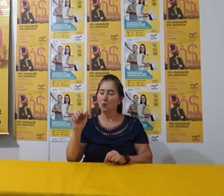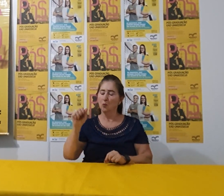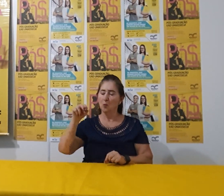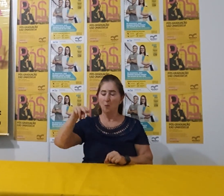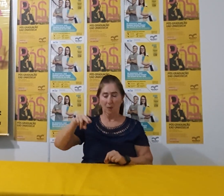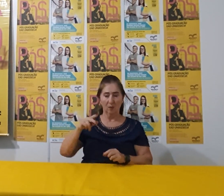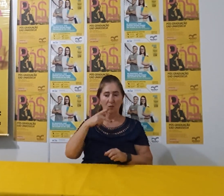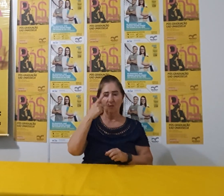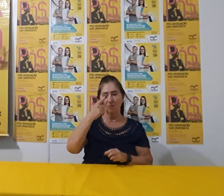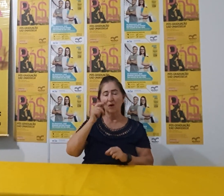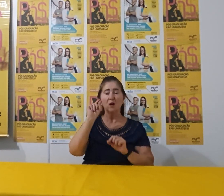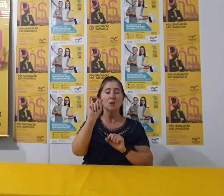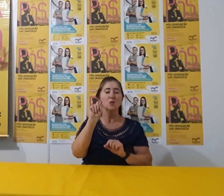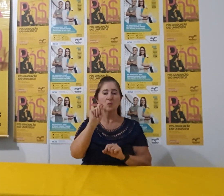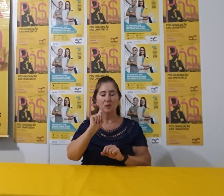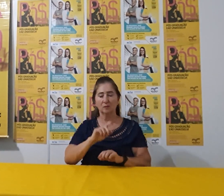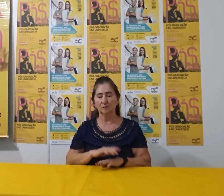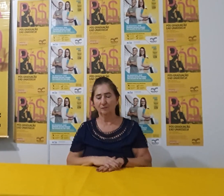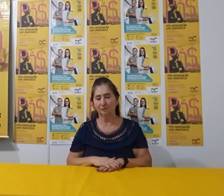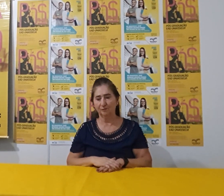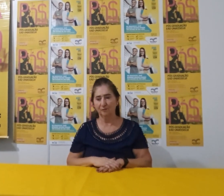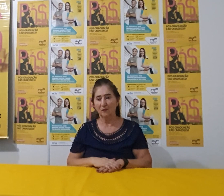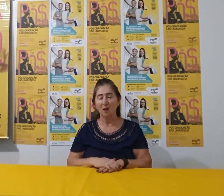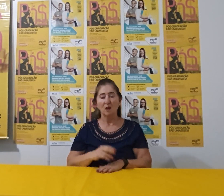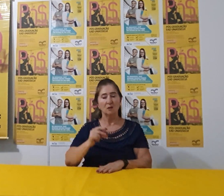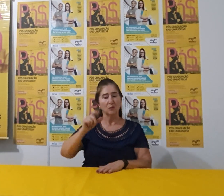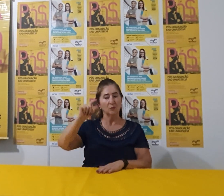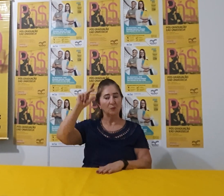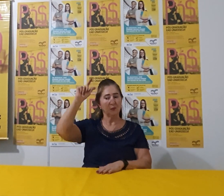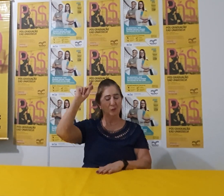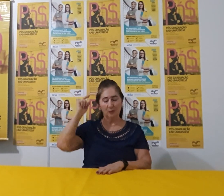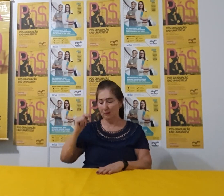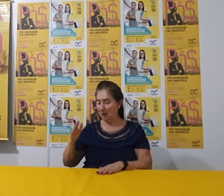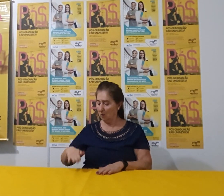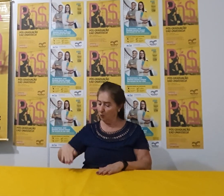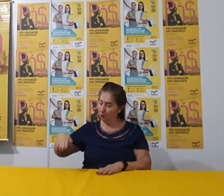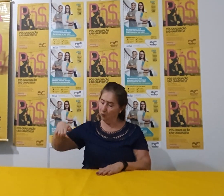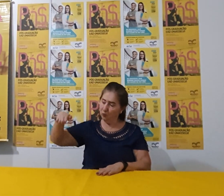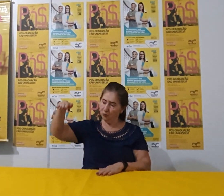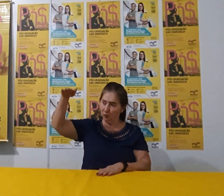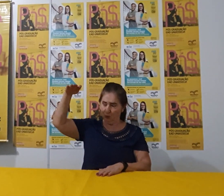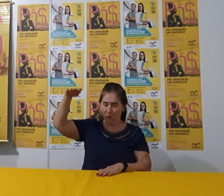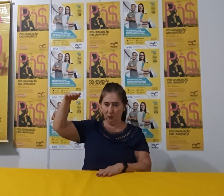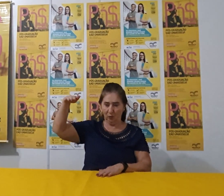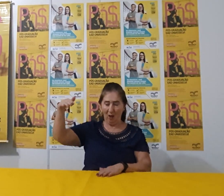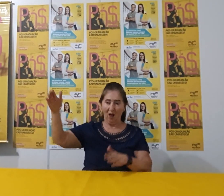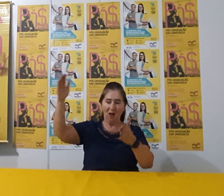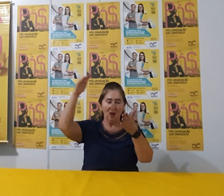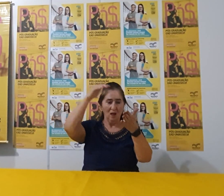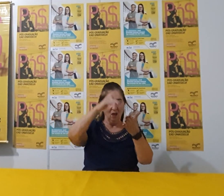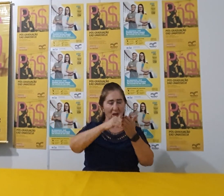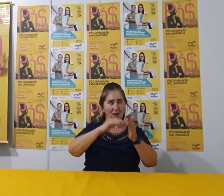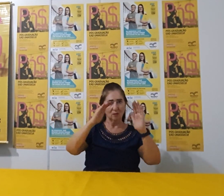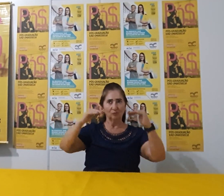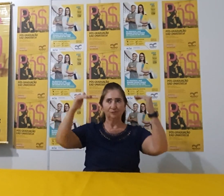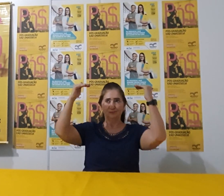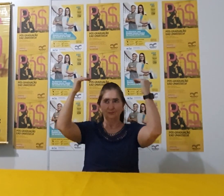afirma que, desde a educação infantil até o nível superior, a pessoa surda